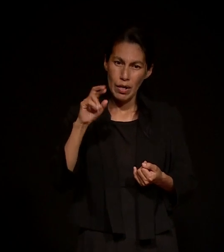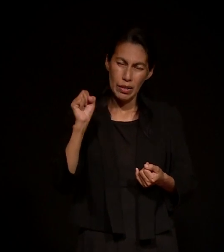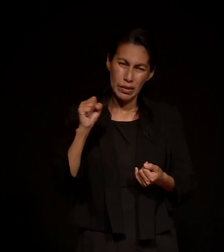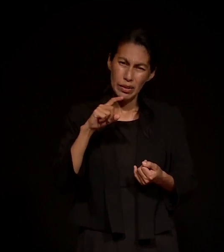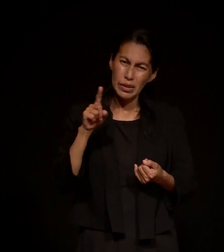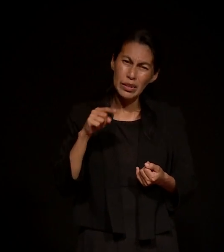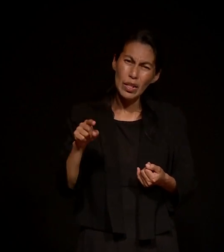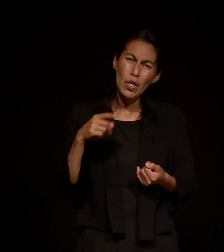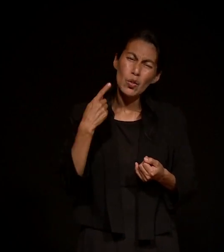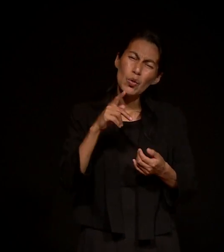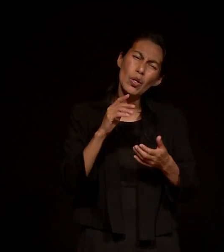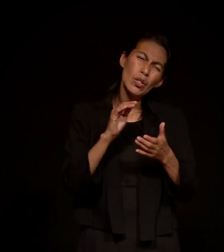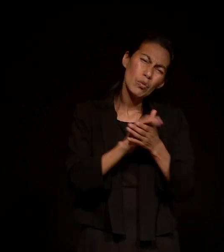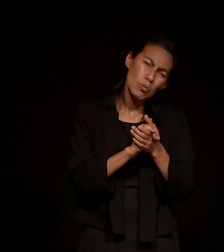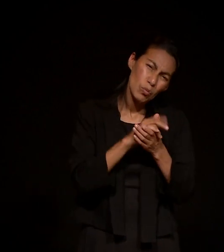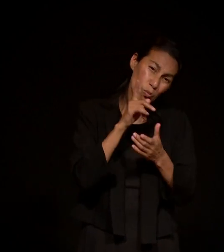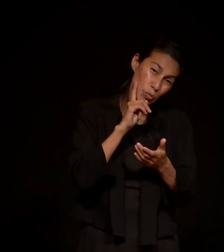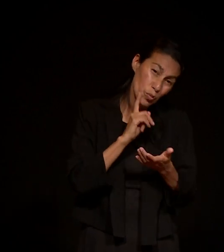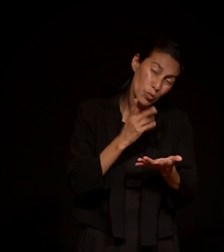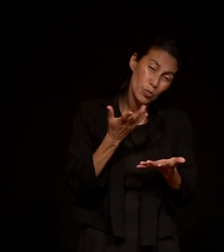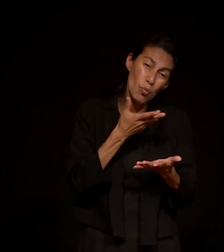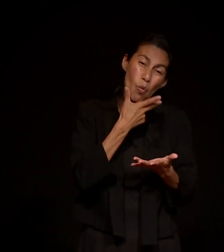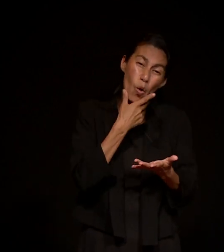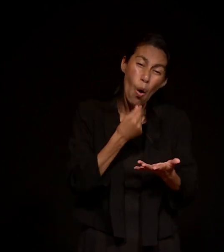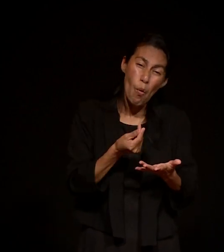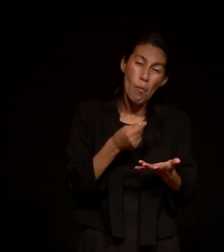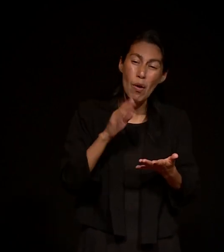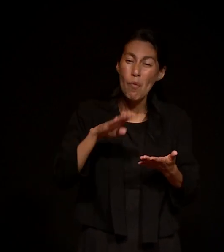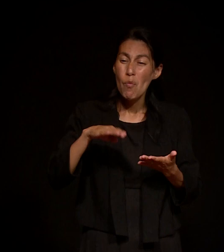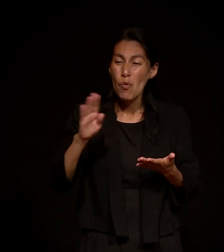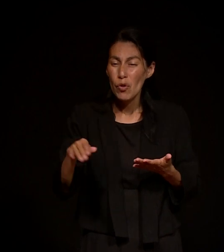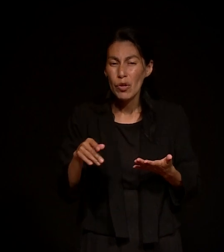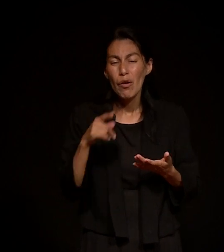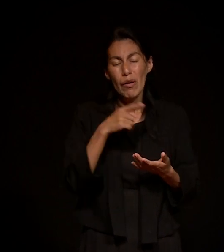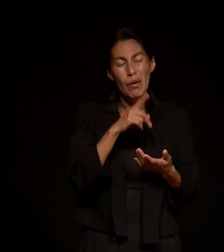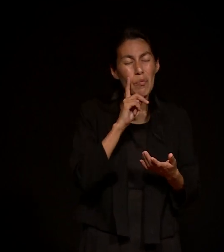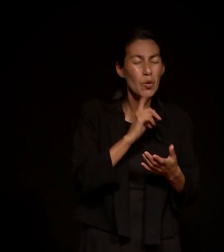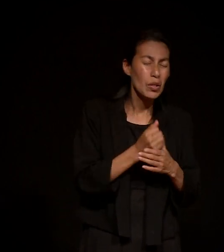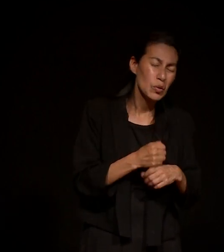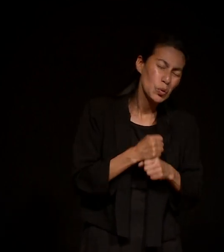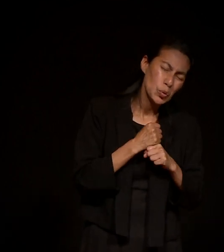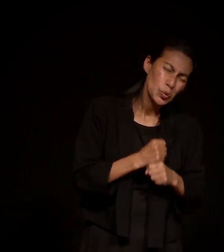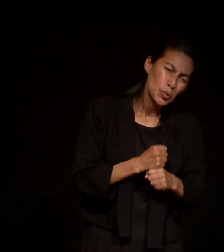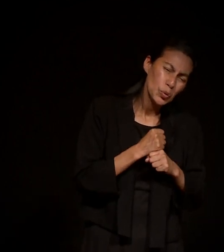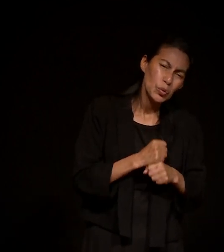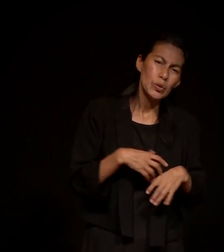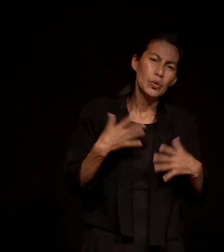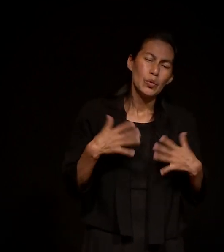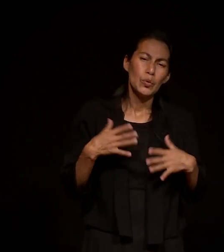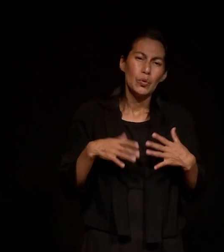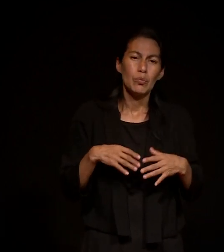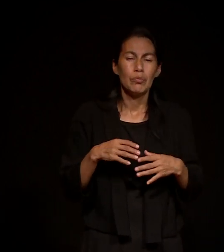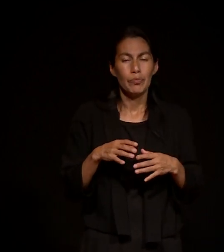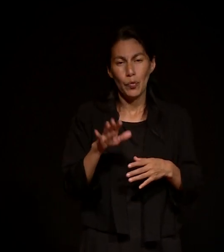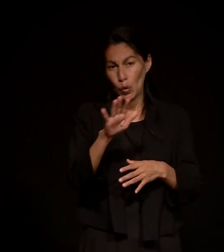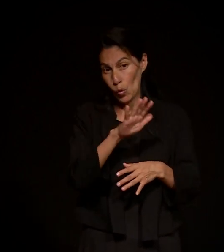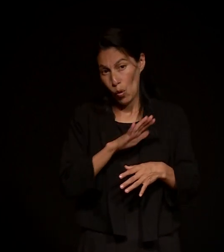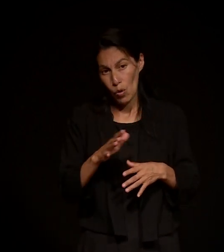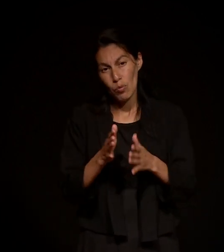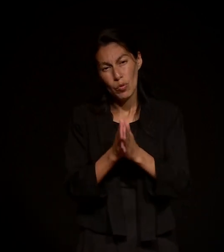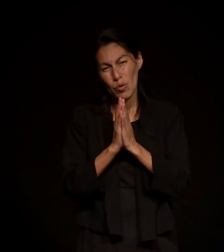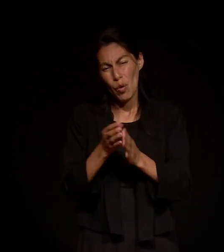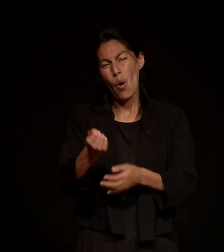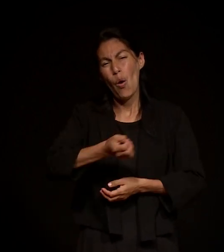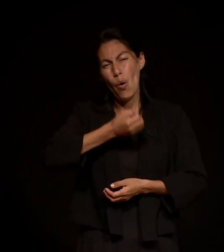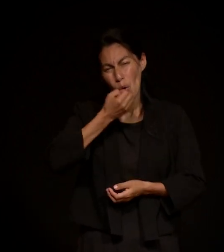Aragón, que descansa en el Señor. Por toda la familia, por toda la familia, hemos estado orando durante